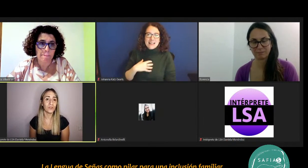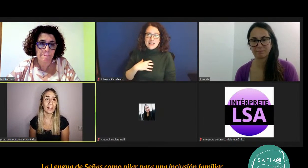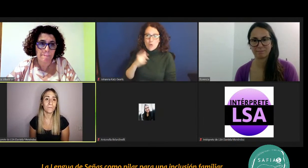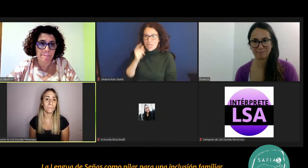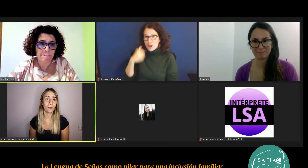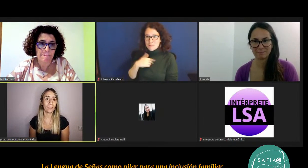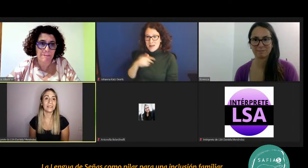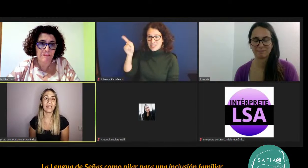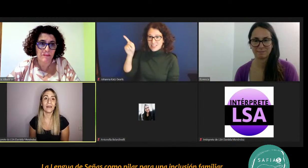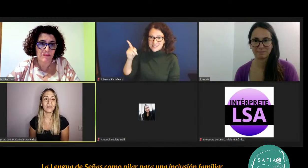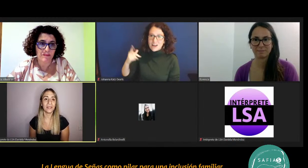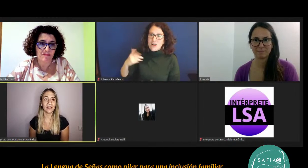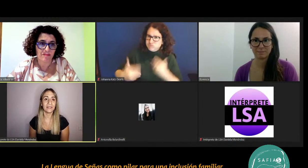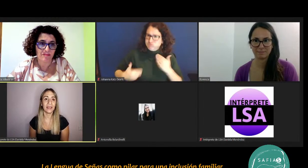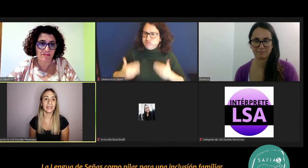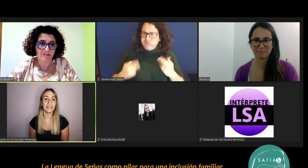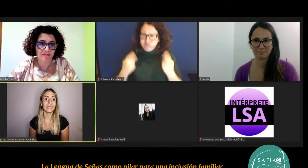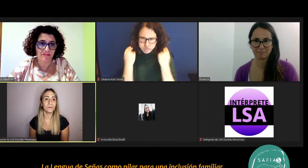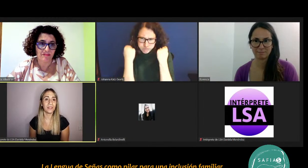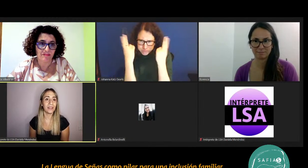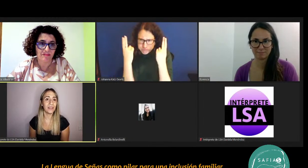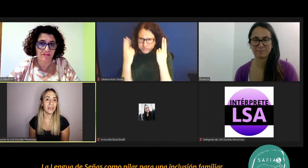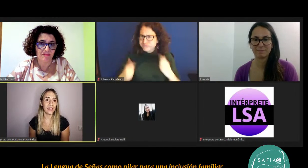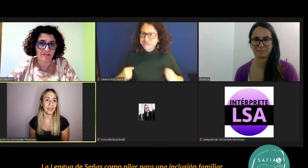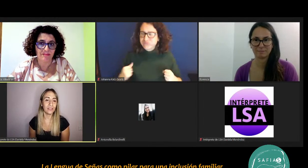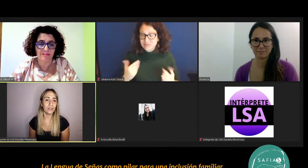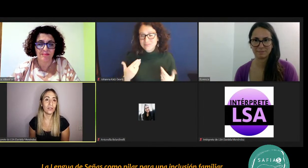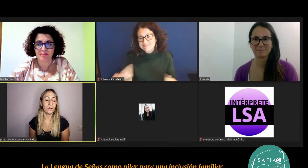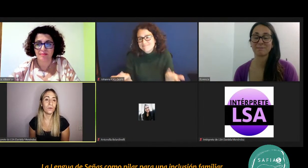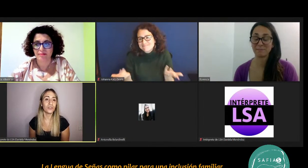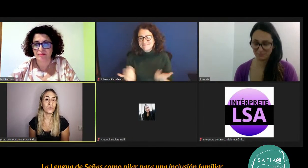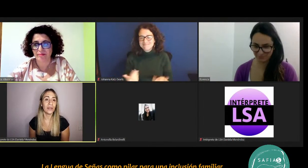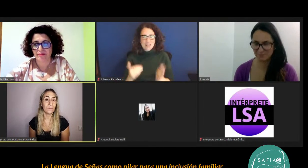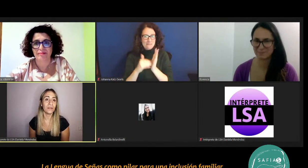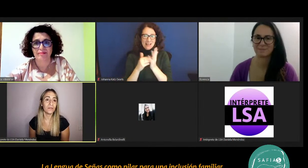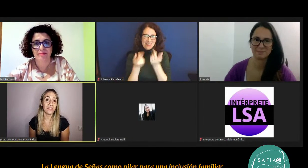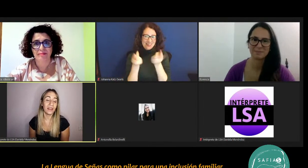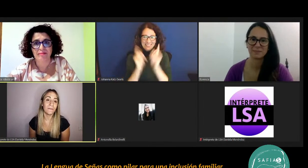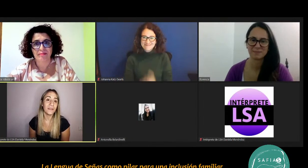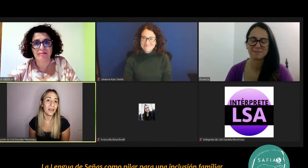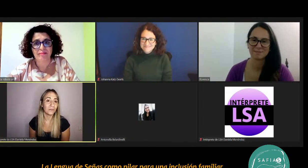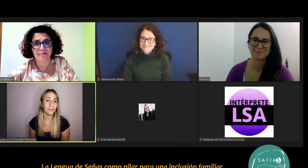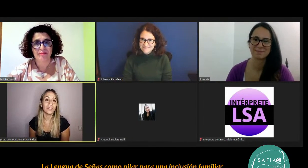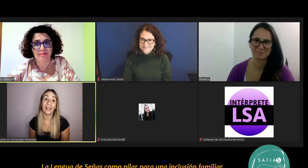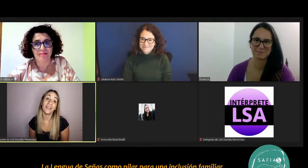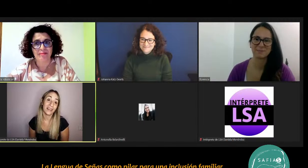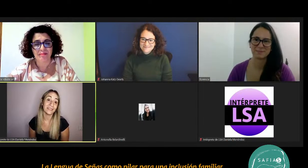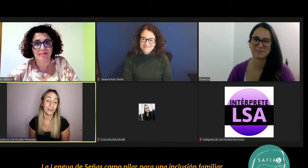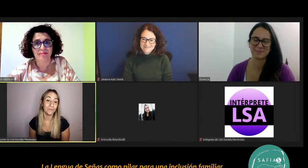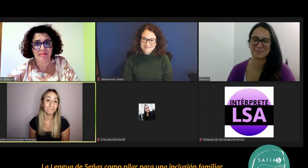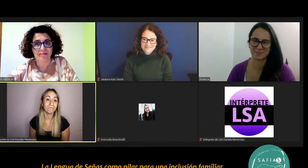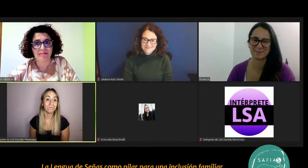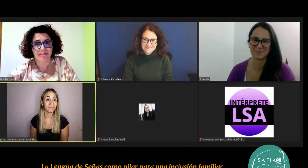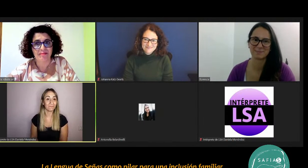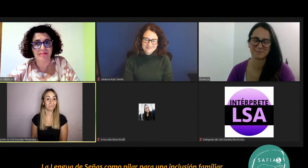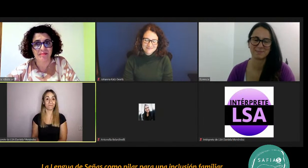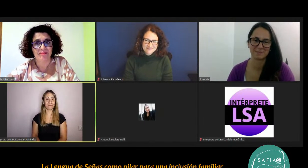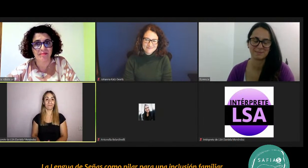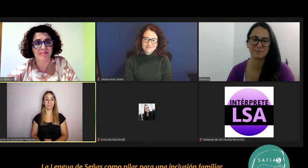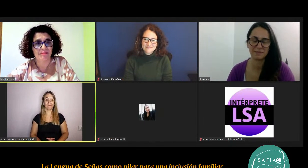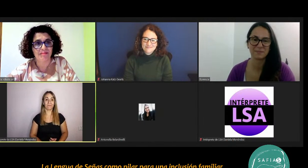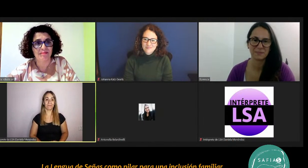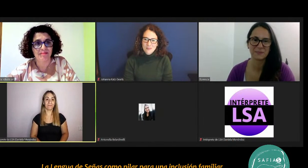pueda mostrar, que se adapte, que se acepte, y eso lo va a ayudar a poder enfrentar la vida cuando salga de casa, ¿no?